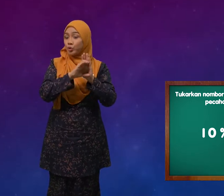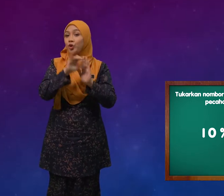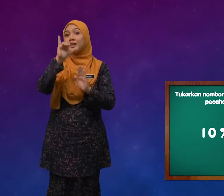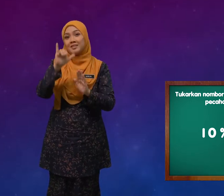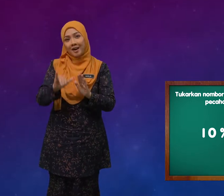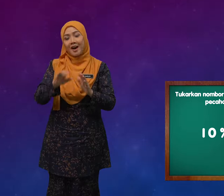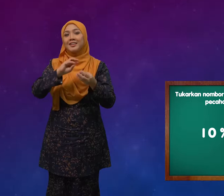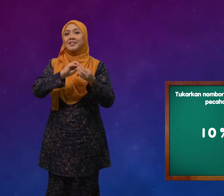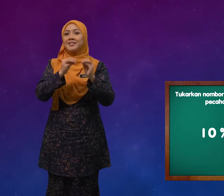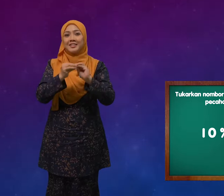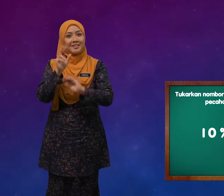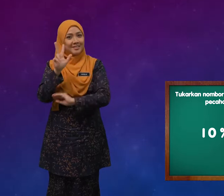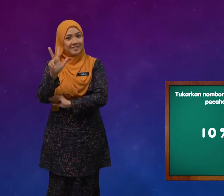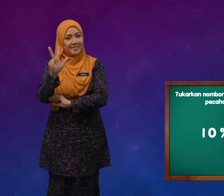Contoh yang ketiga,